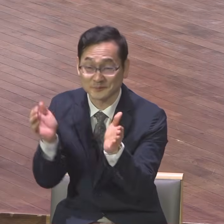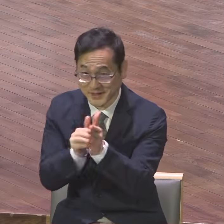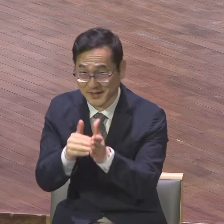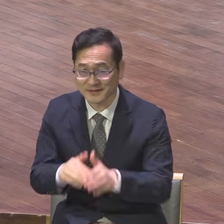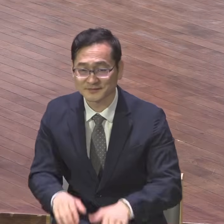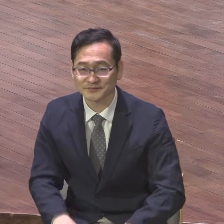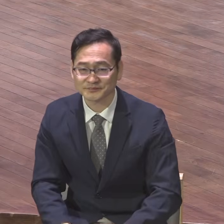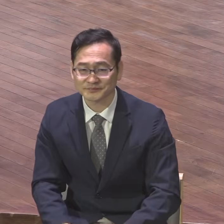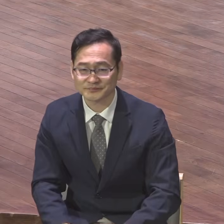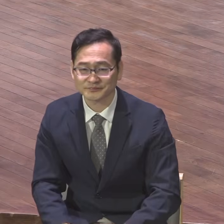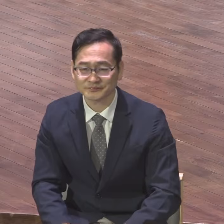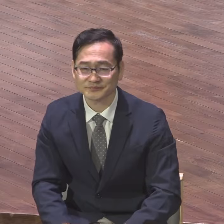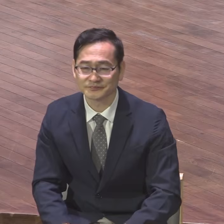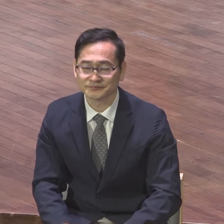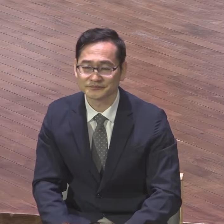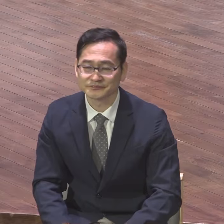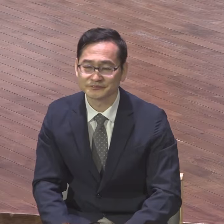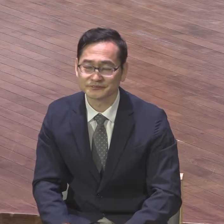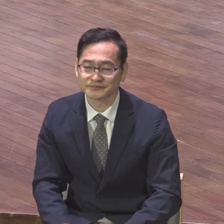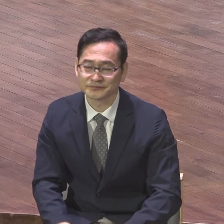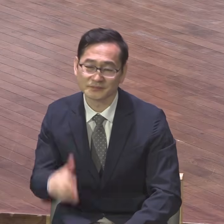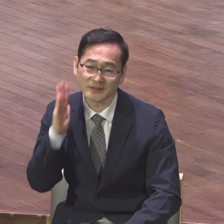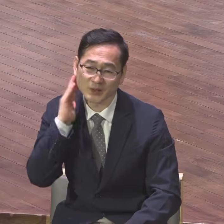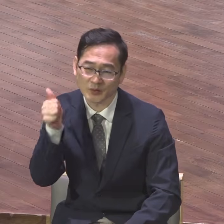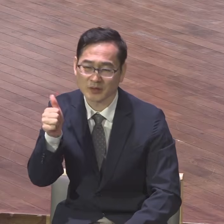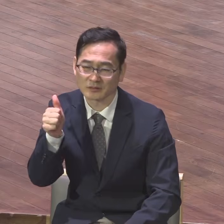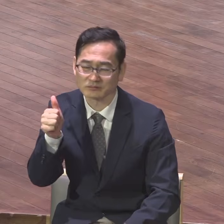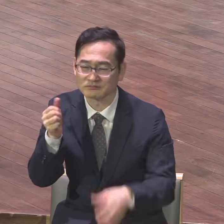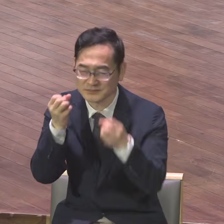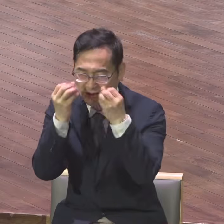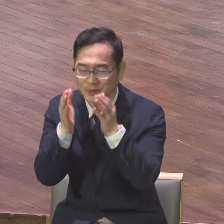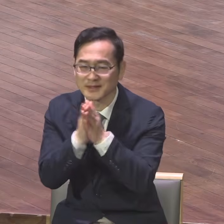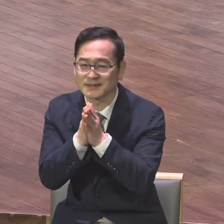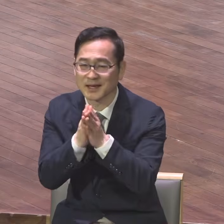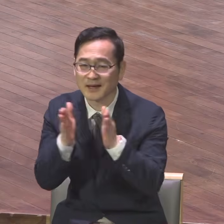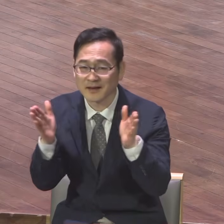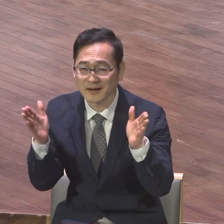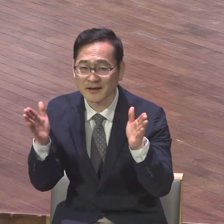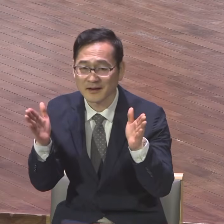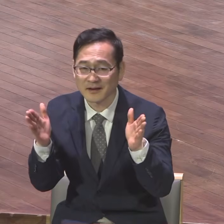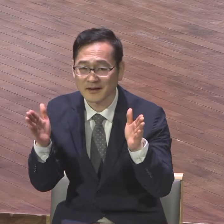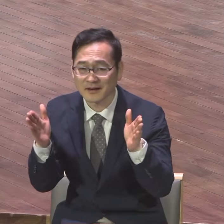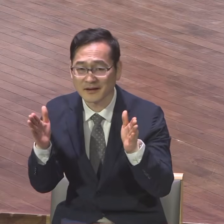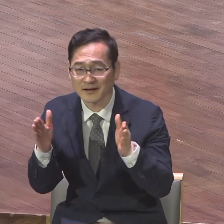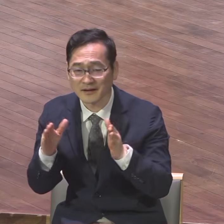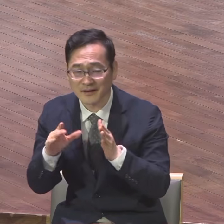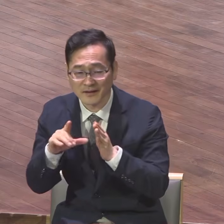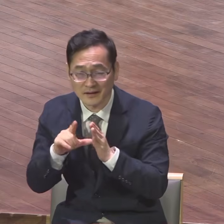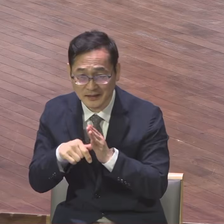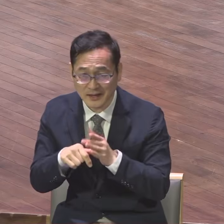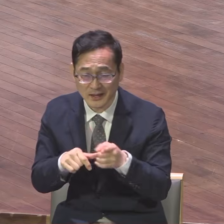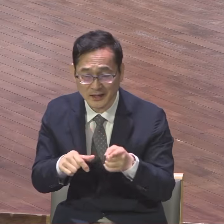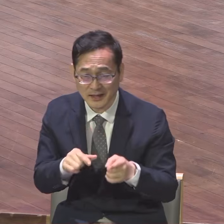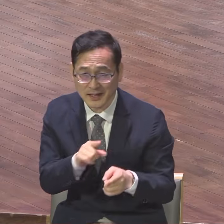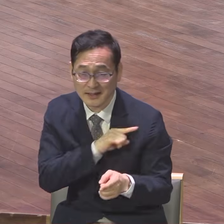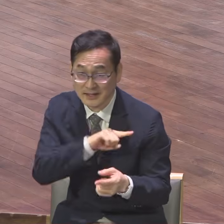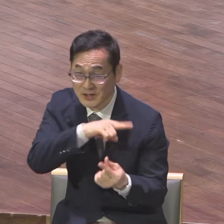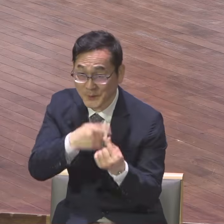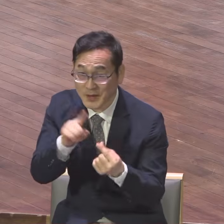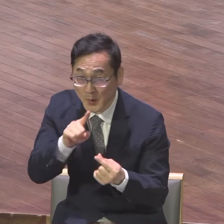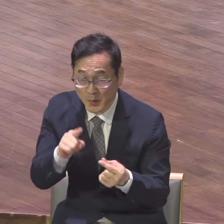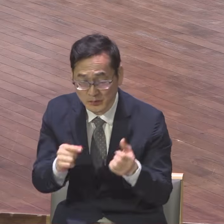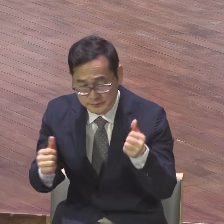새 정부가 들어서면 제일 먼저 하는 것이 정부 기관에 일꾼 세우는 겁니다.